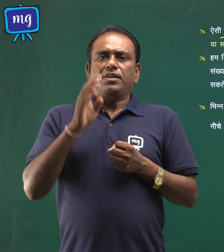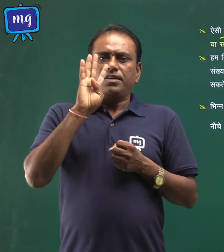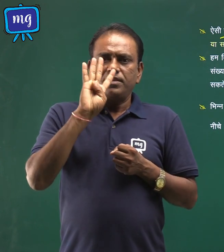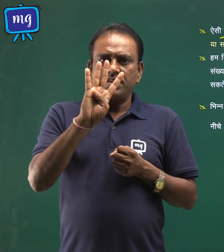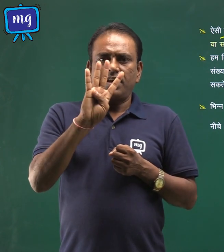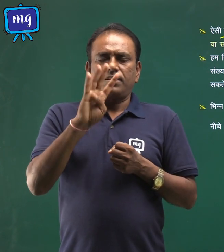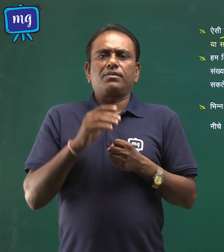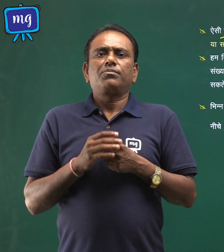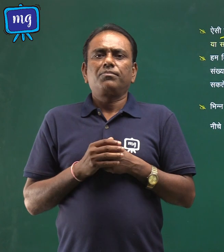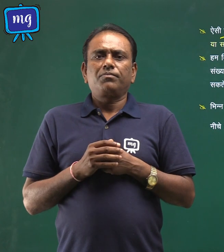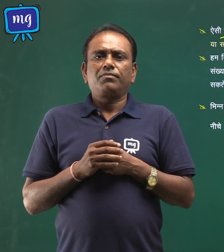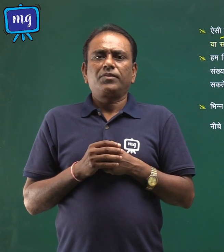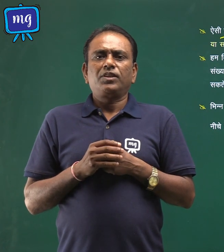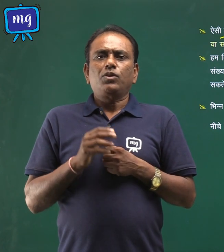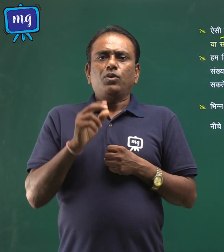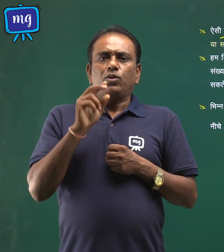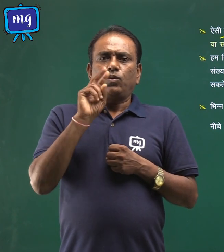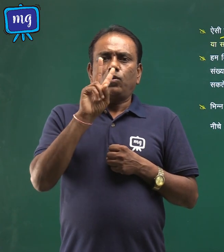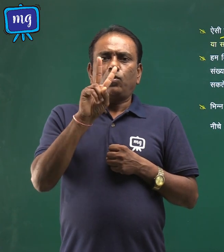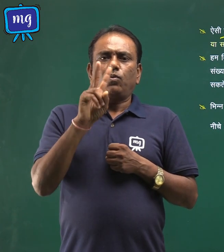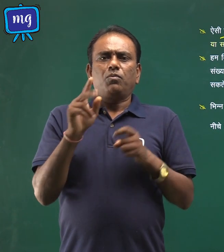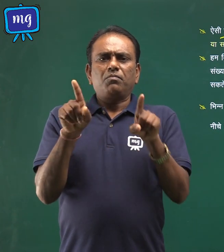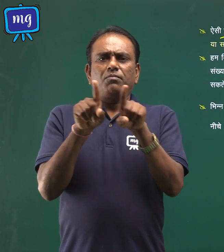4। दोनों बराबर हैं